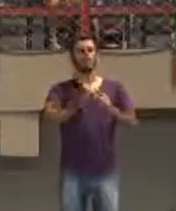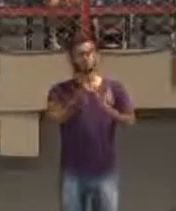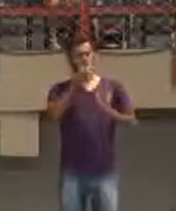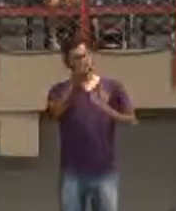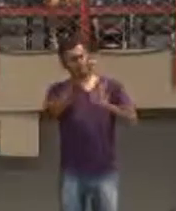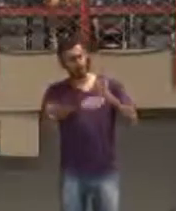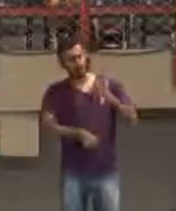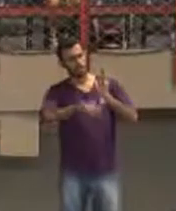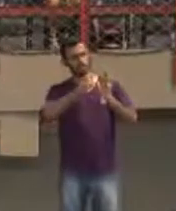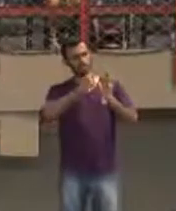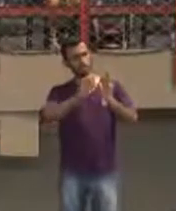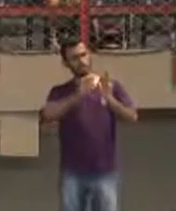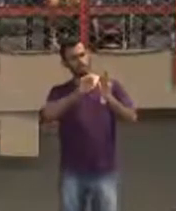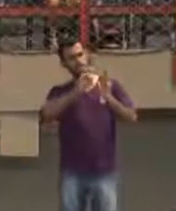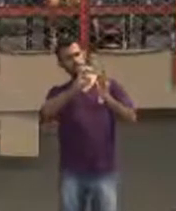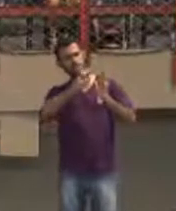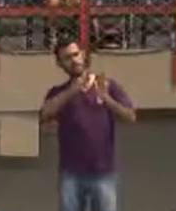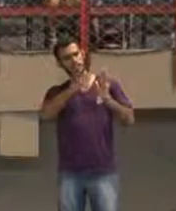Dissertar é